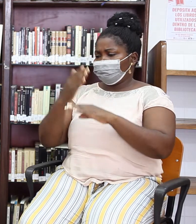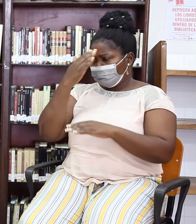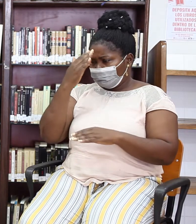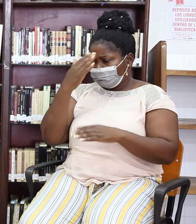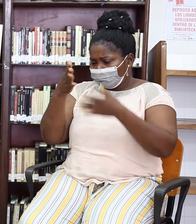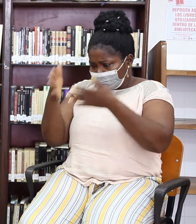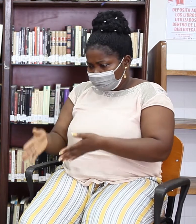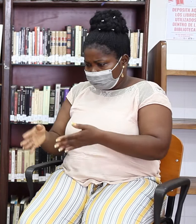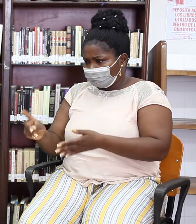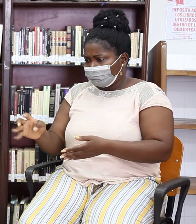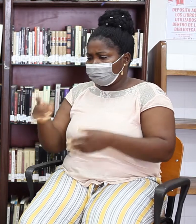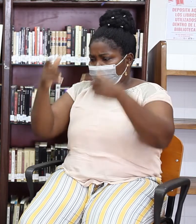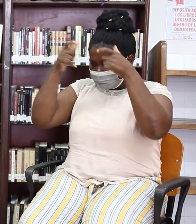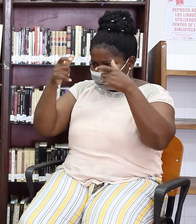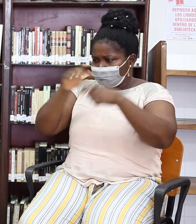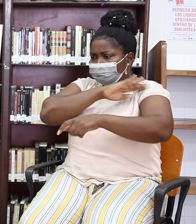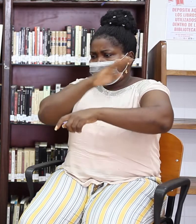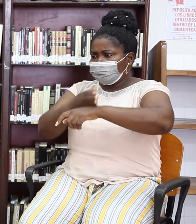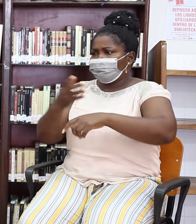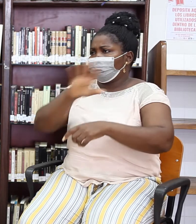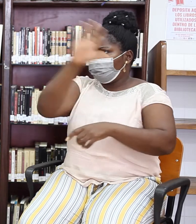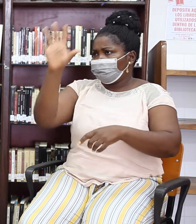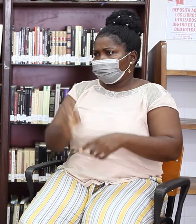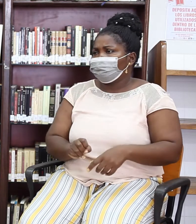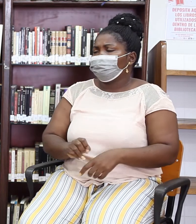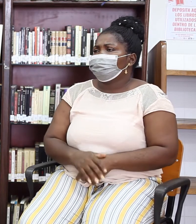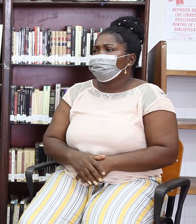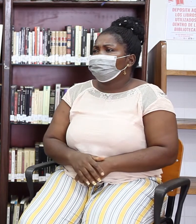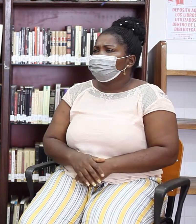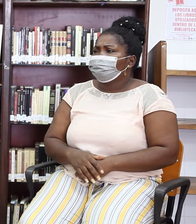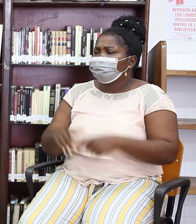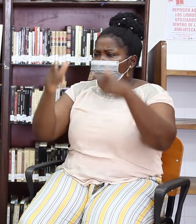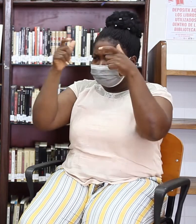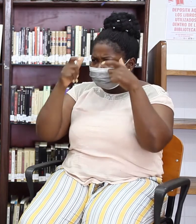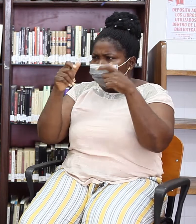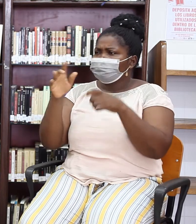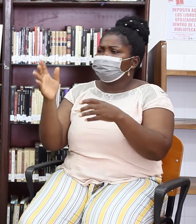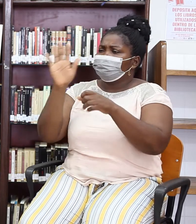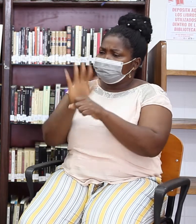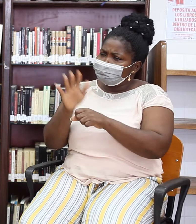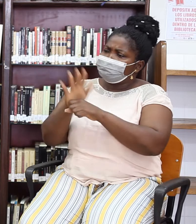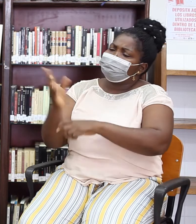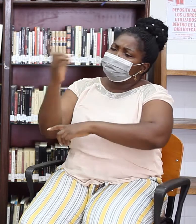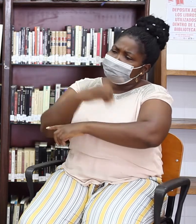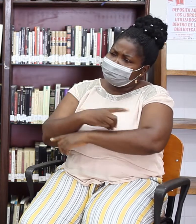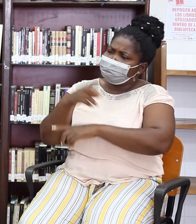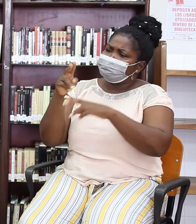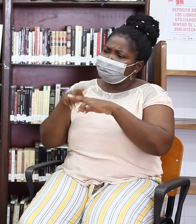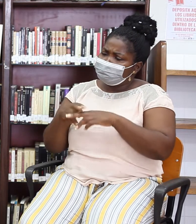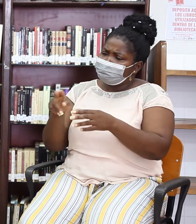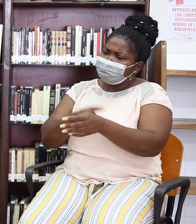que había dejado de ser el rey más poderoso de África. El rey estuvo varios días sumido en